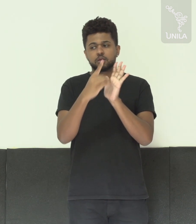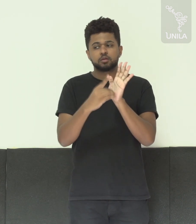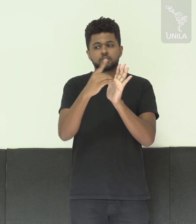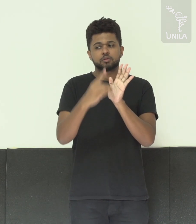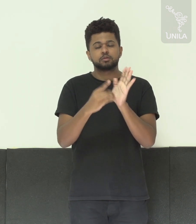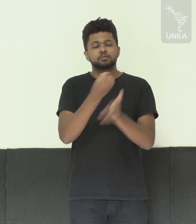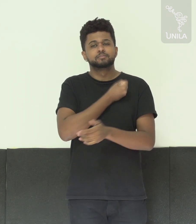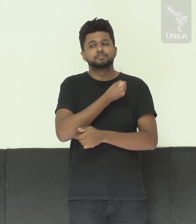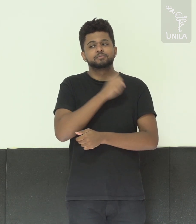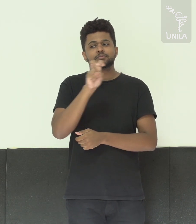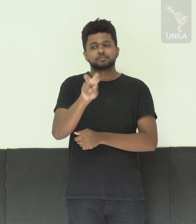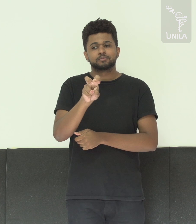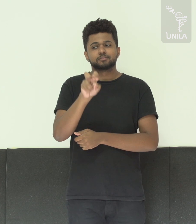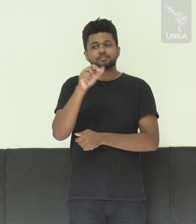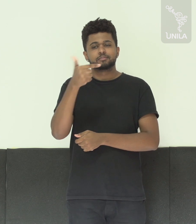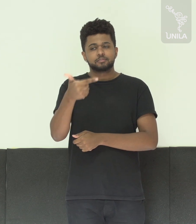número